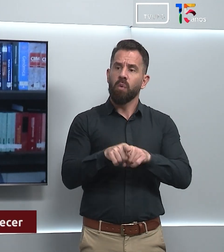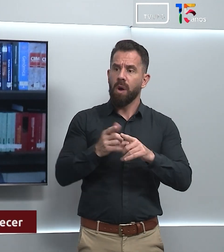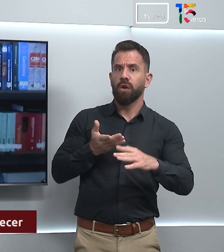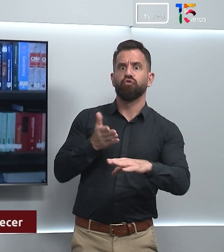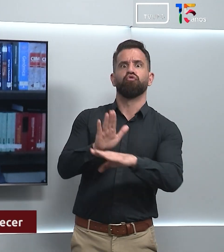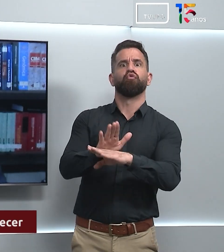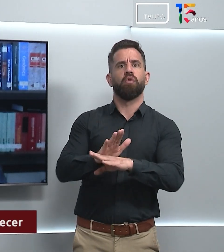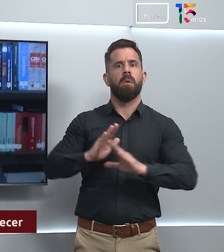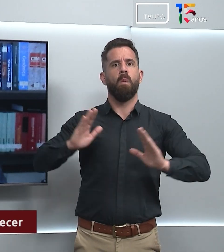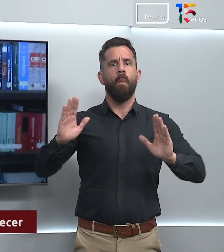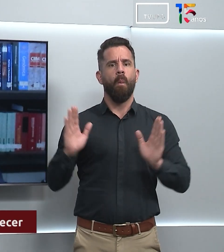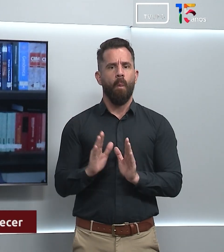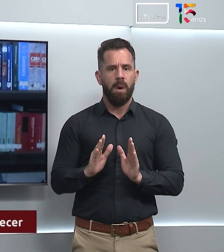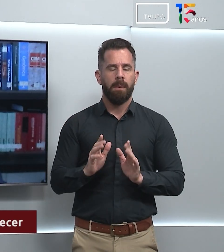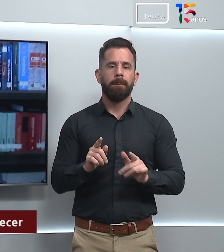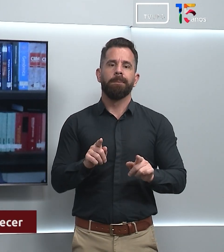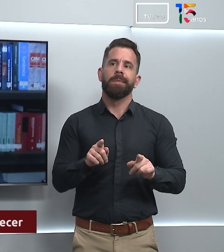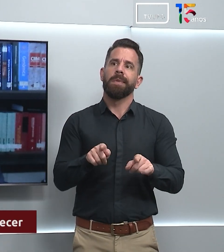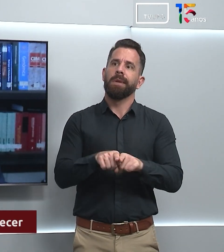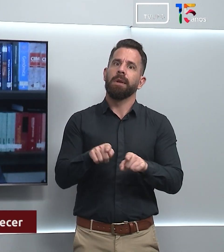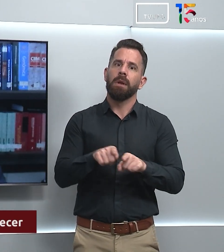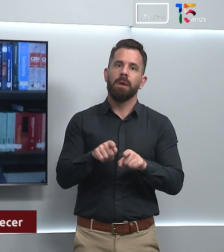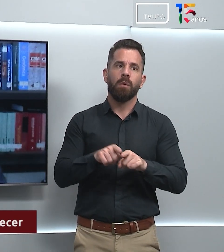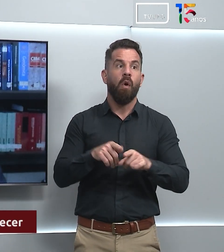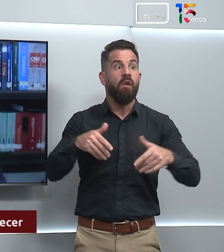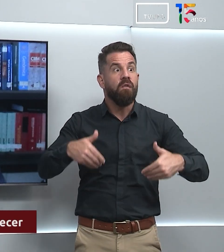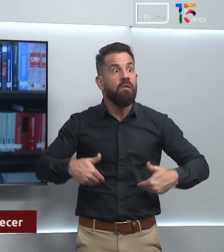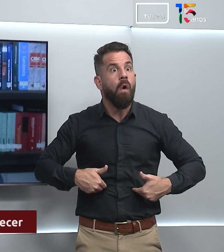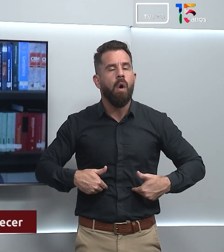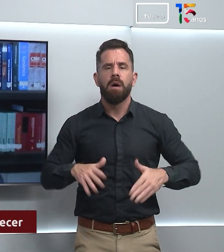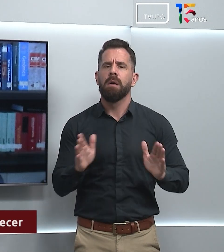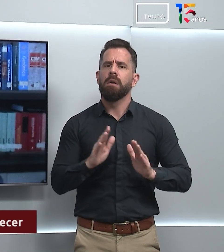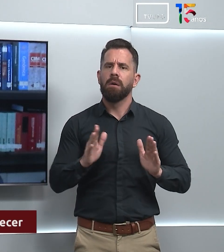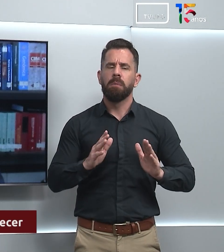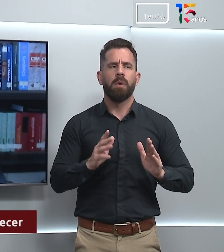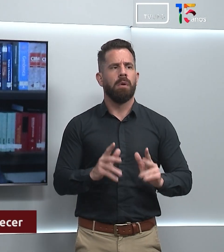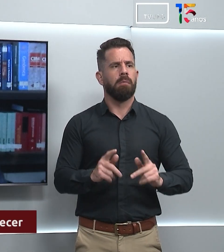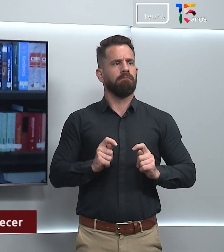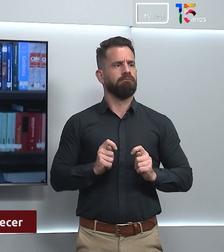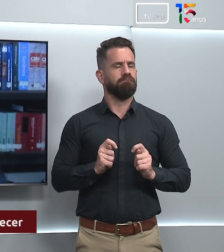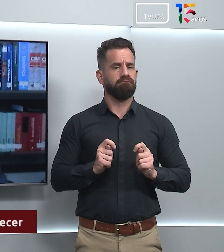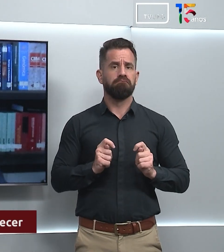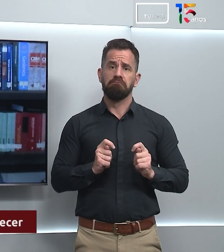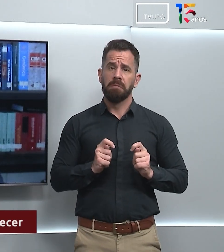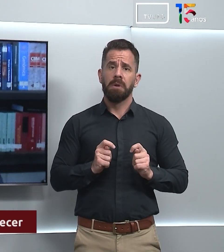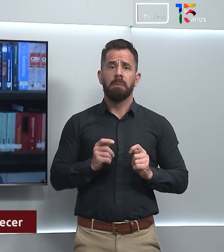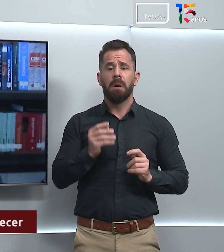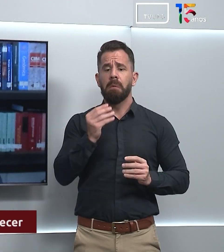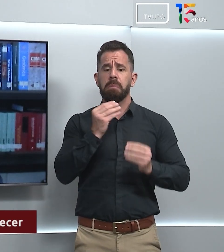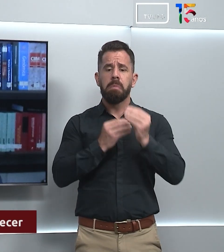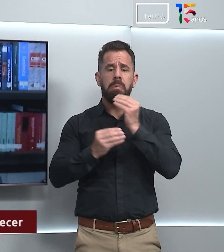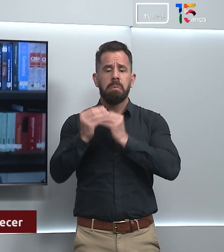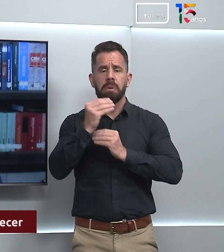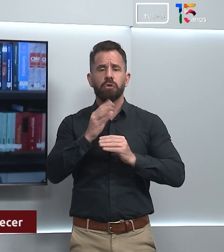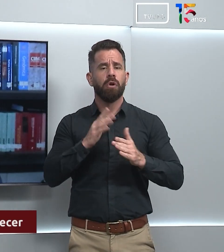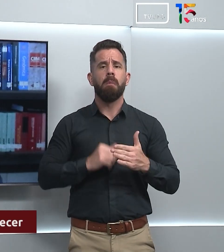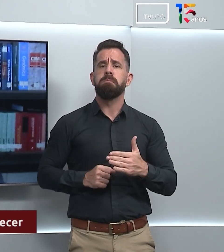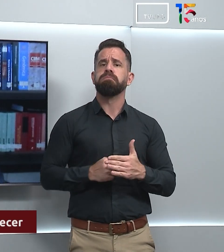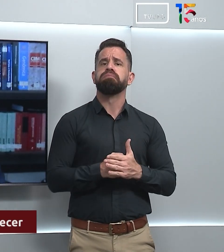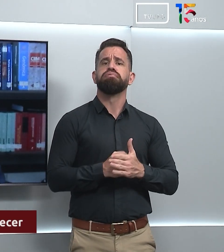corporal, na redução da fome, na interferência da saciedade. A pessoa come com pouco, fica